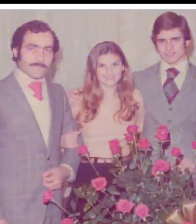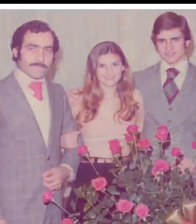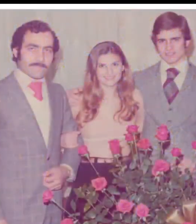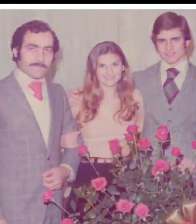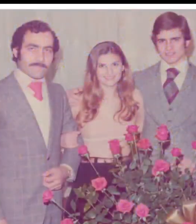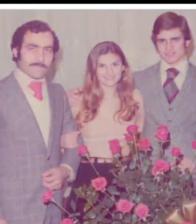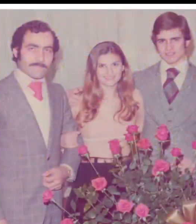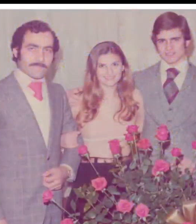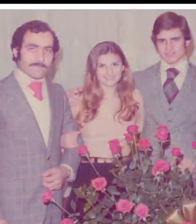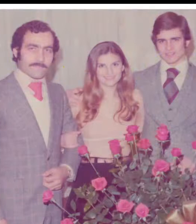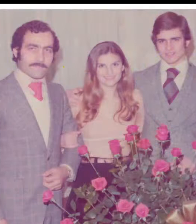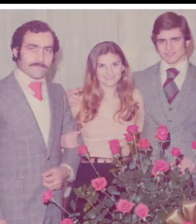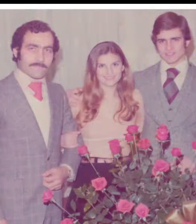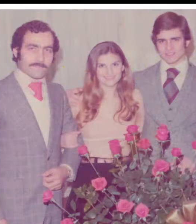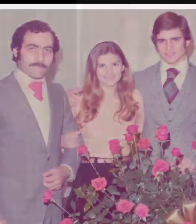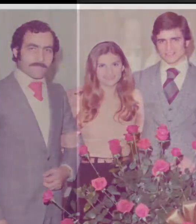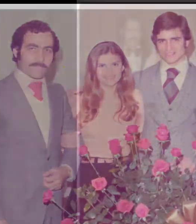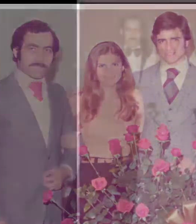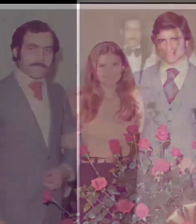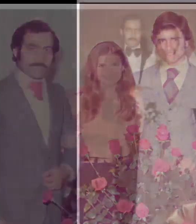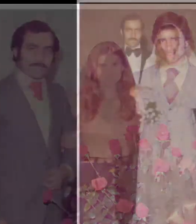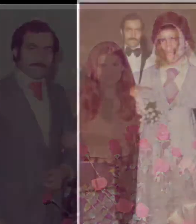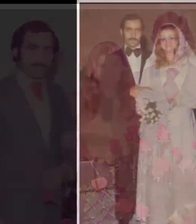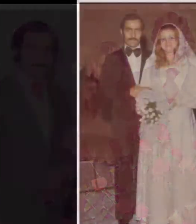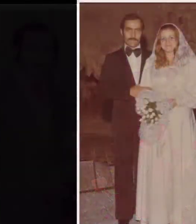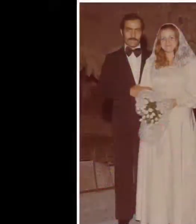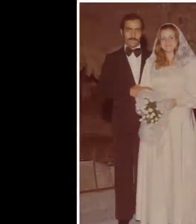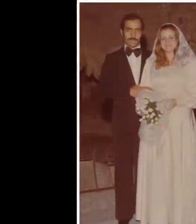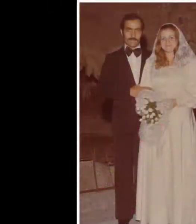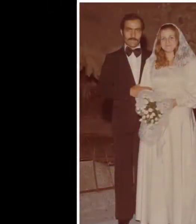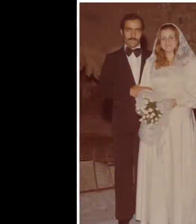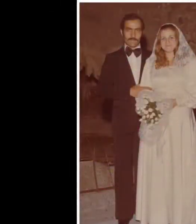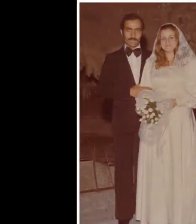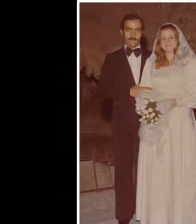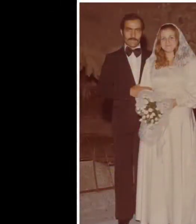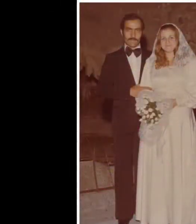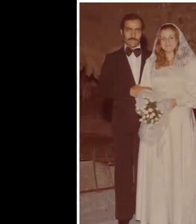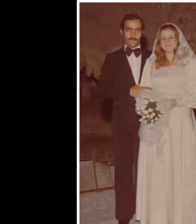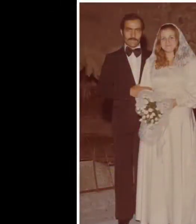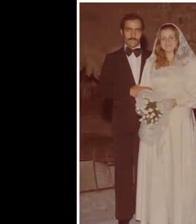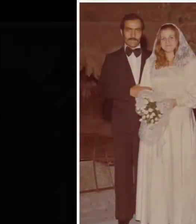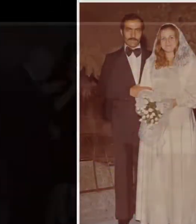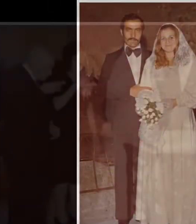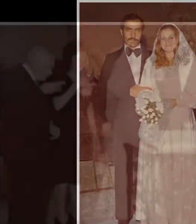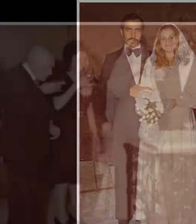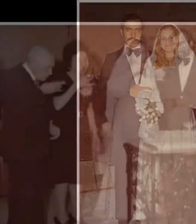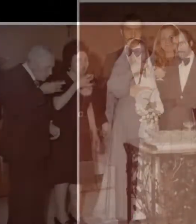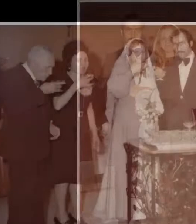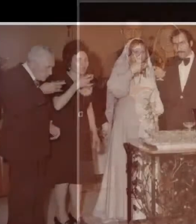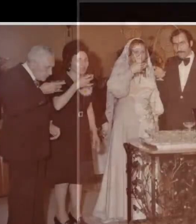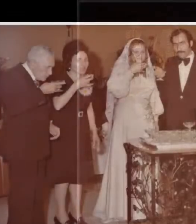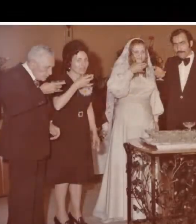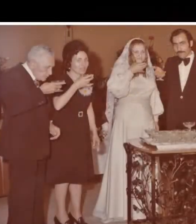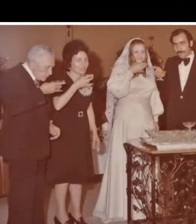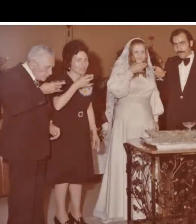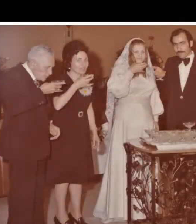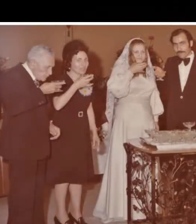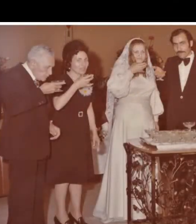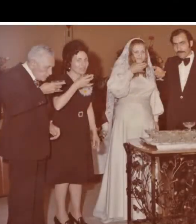pace serenità anche tu come me